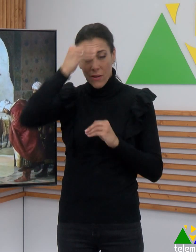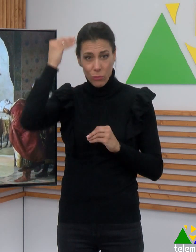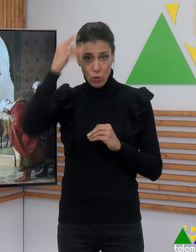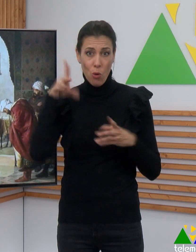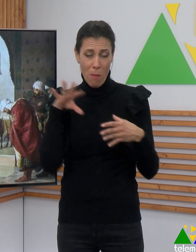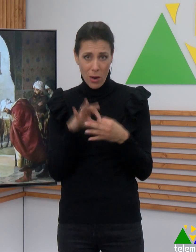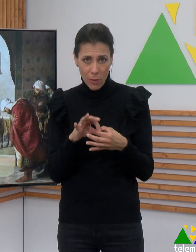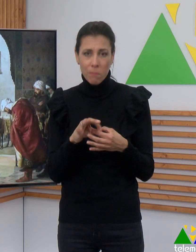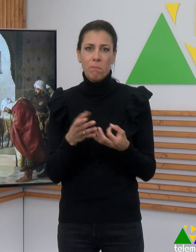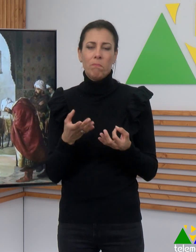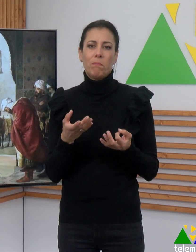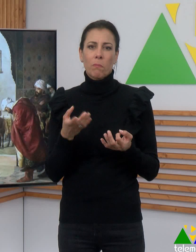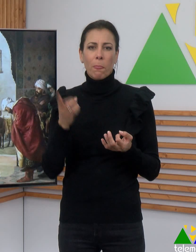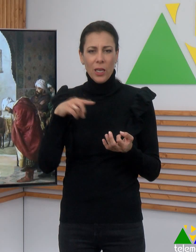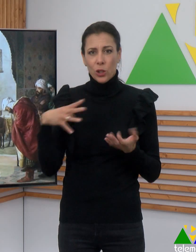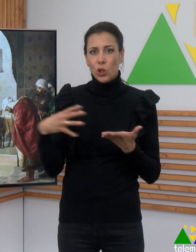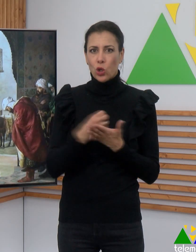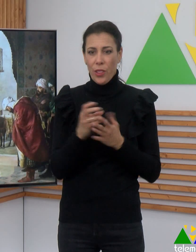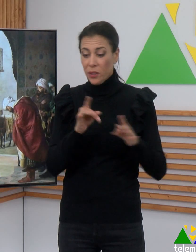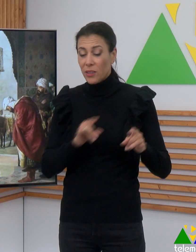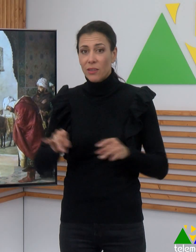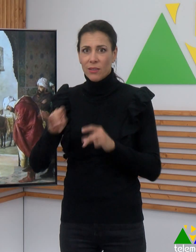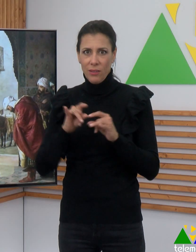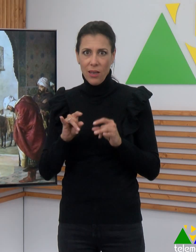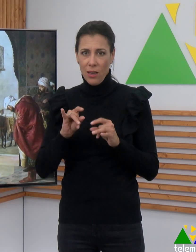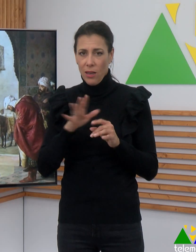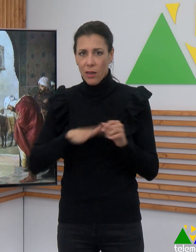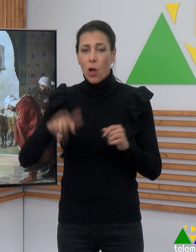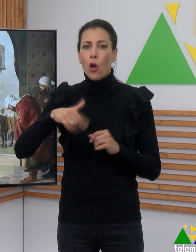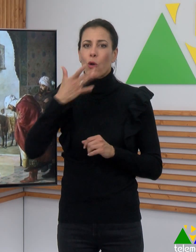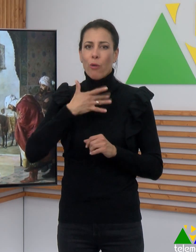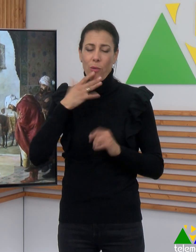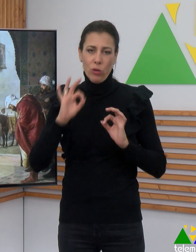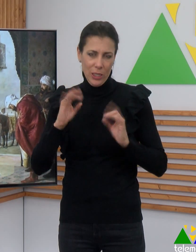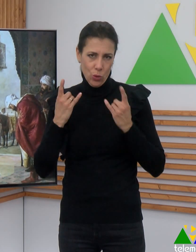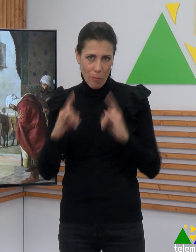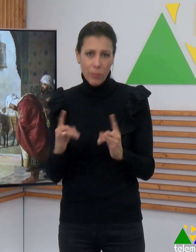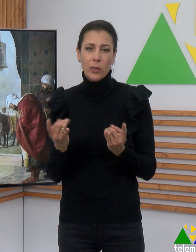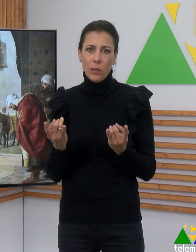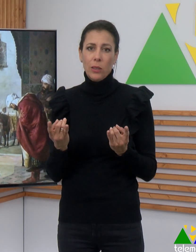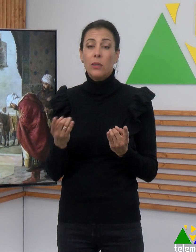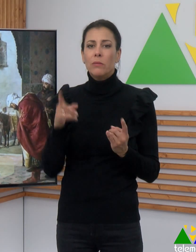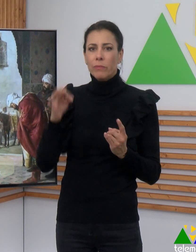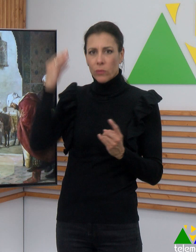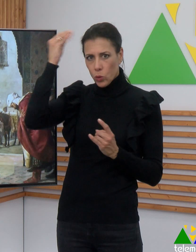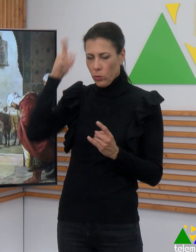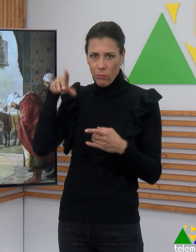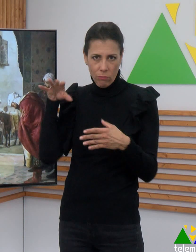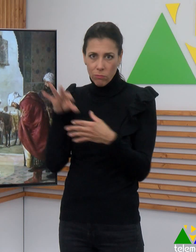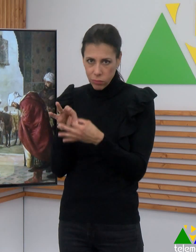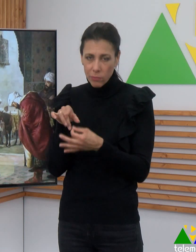musulmana, pues, y todas estas tierras que estaban lo que hoy conocemos, el parque, el Fadín al Sultán, el cercado a la